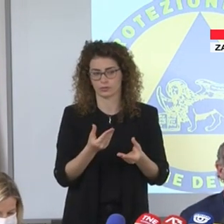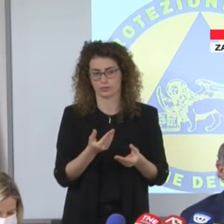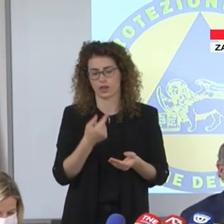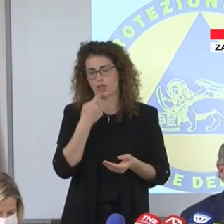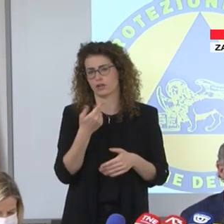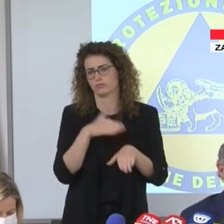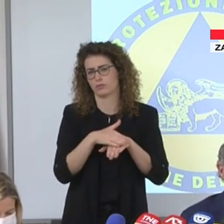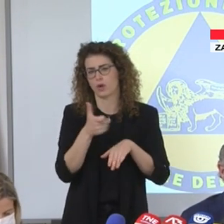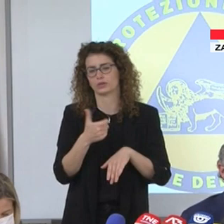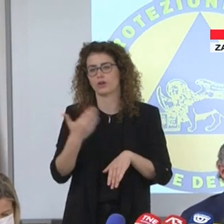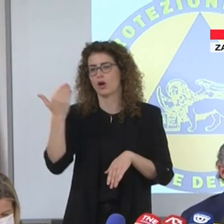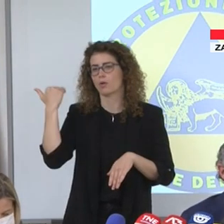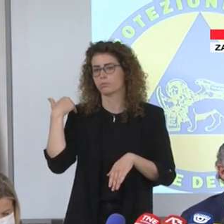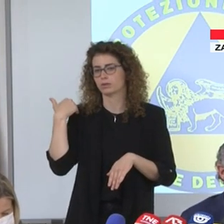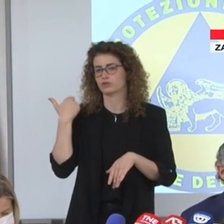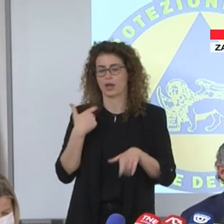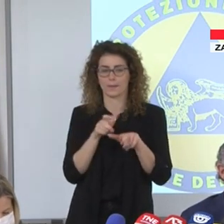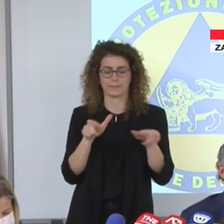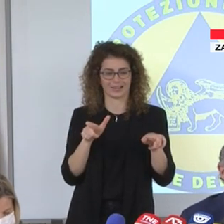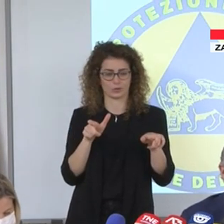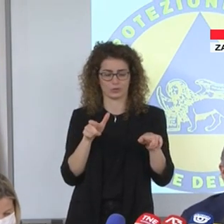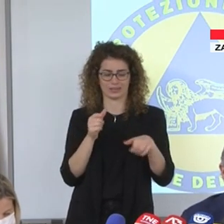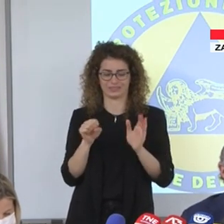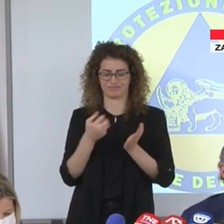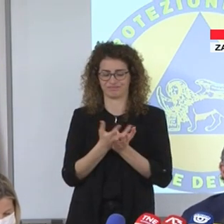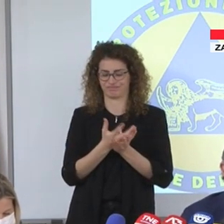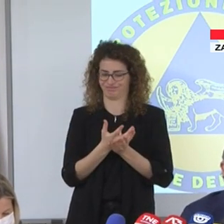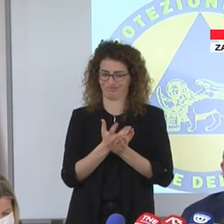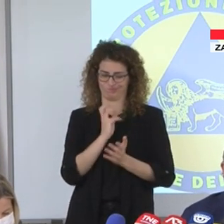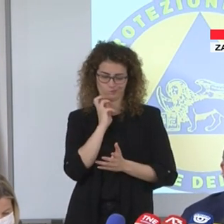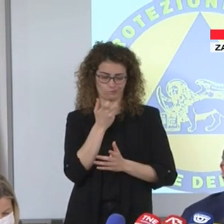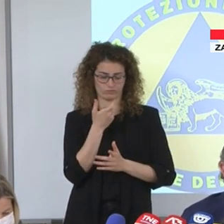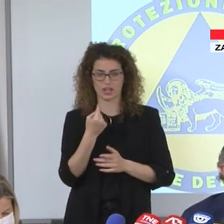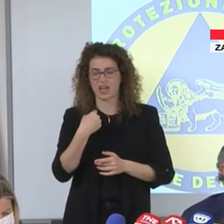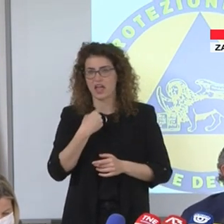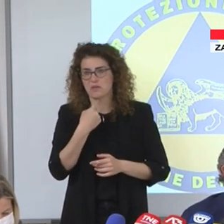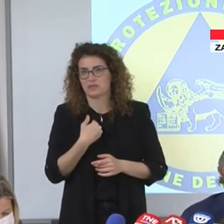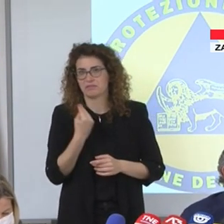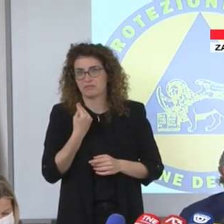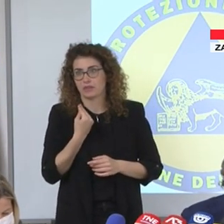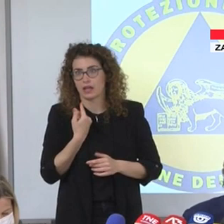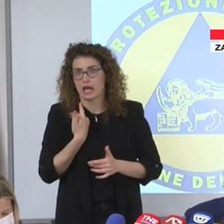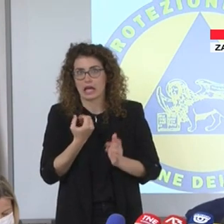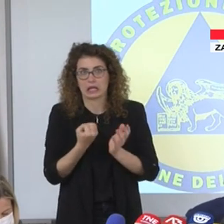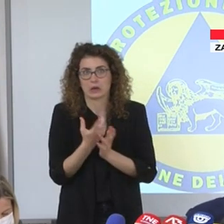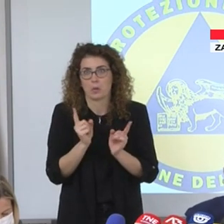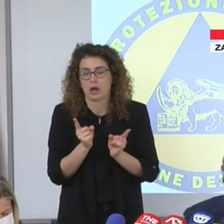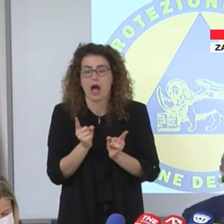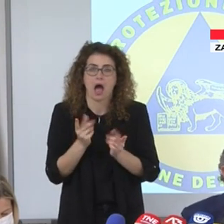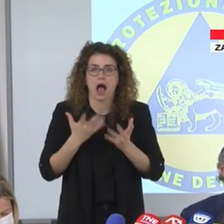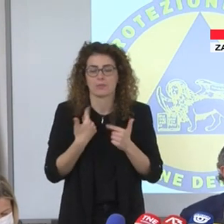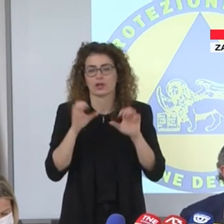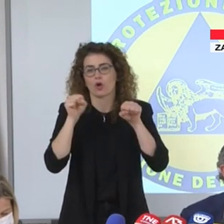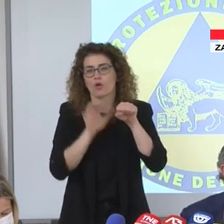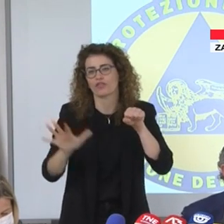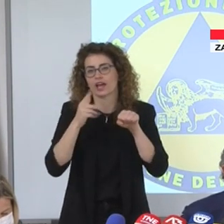Wuhan che non la raccontavano giusta, e io mi sono detto, ma non sappiamo cosa accadrà, ma almeno 10 anni 20 tutti i giorni quello che accadrà